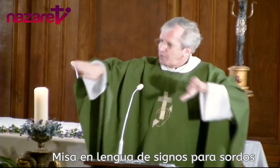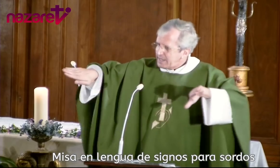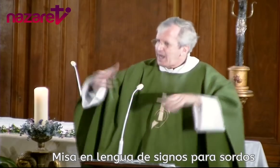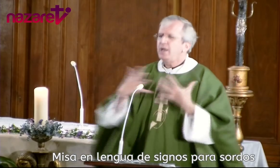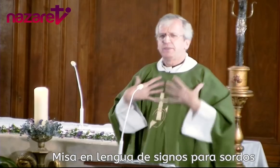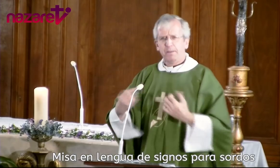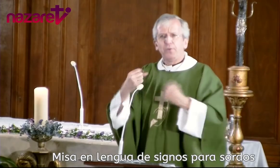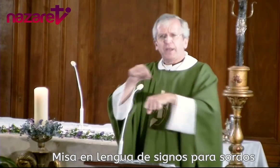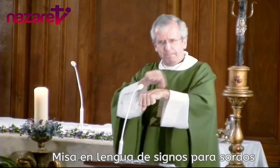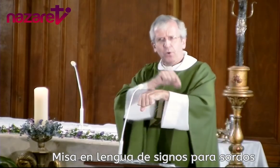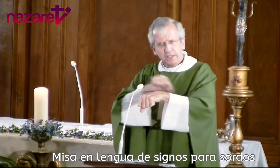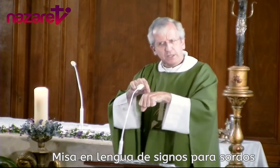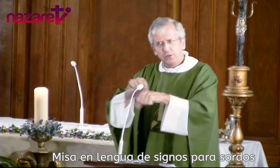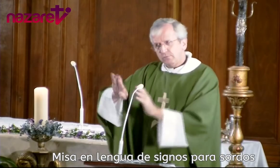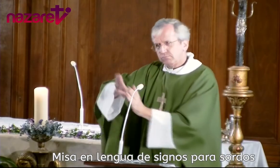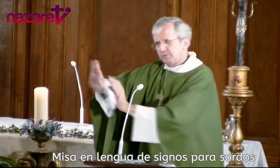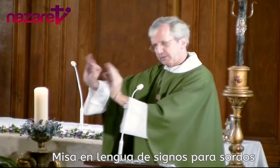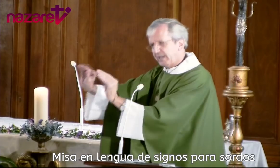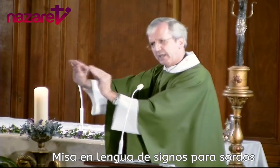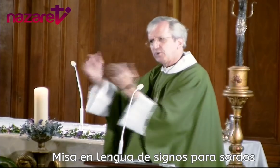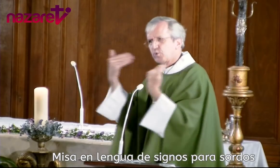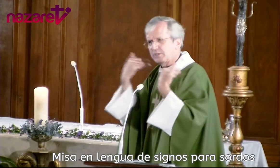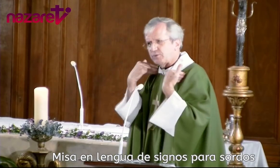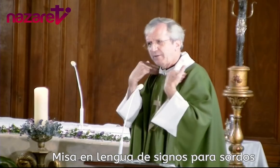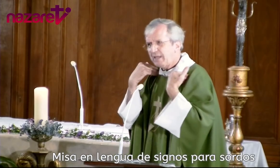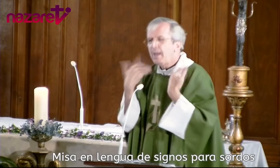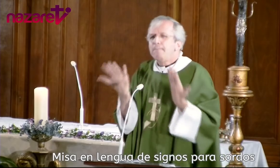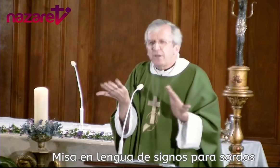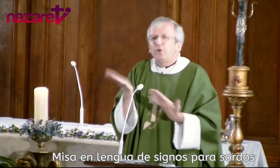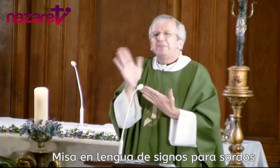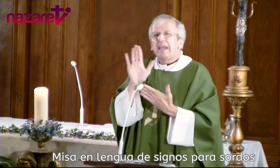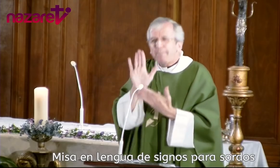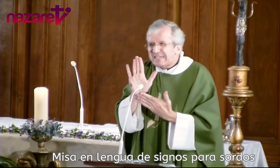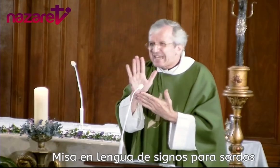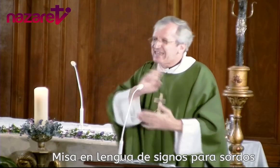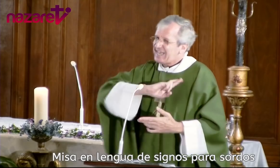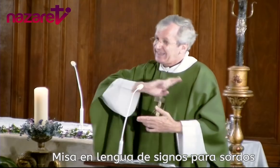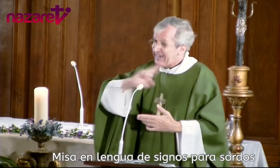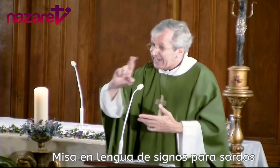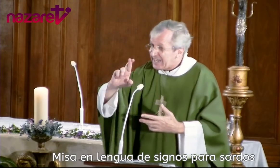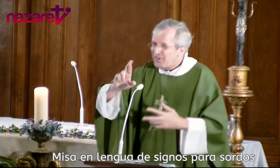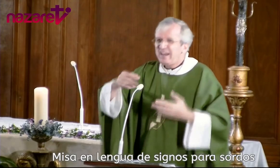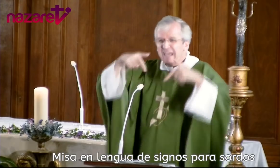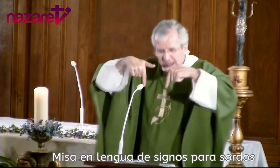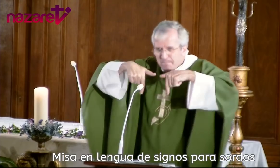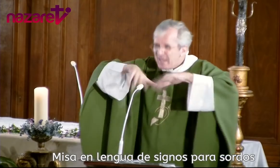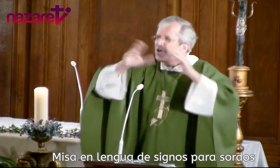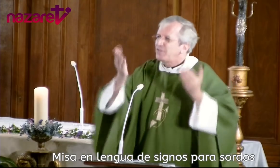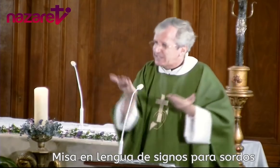autonomía del poder político, tiene su responsabilidad, pero de la presencia de la religión en medio de este